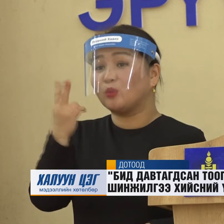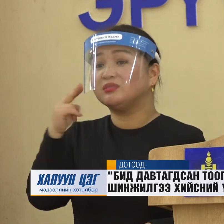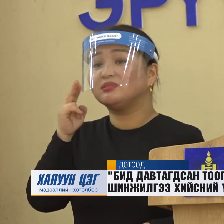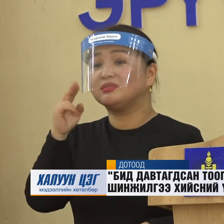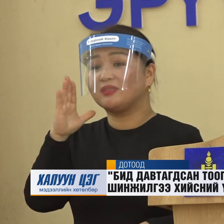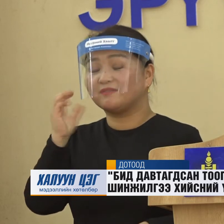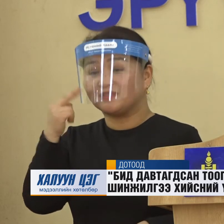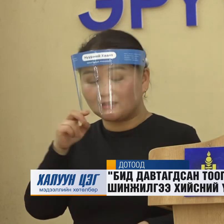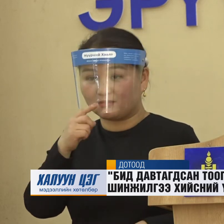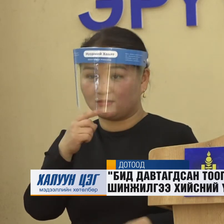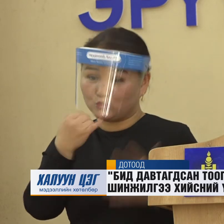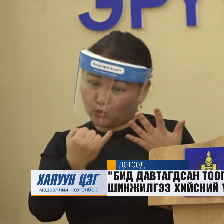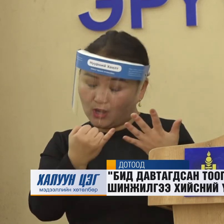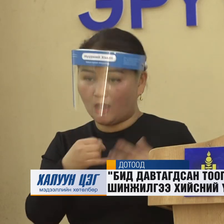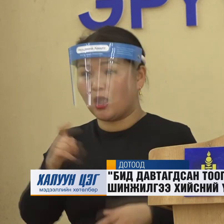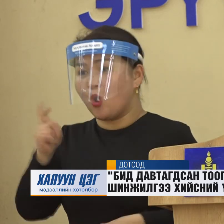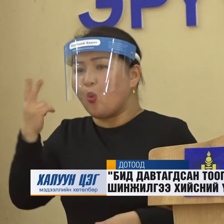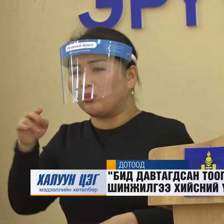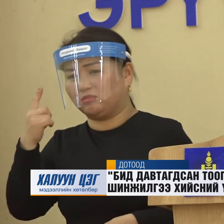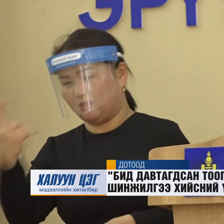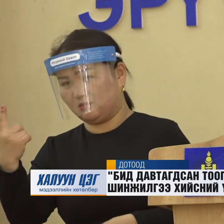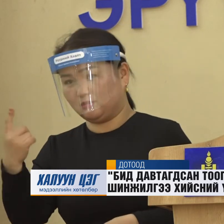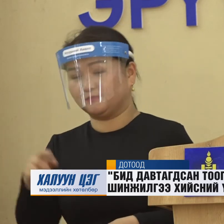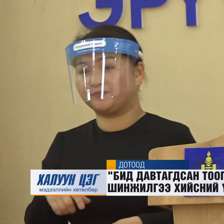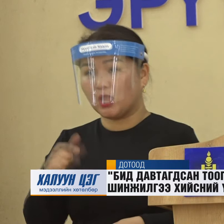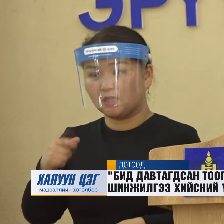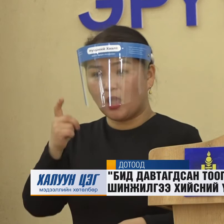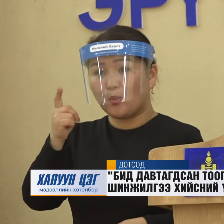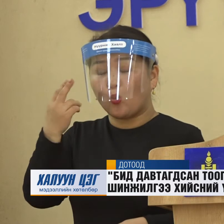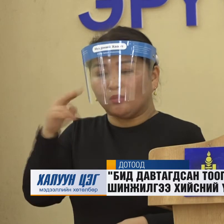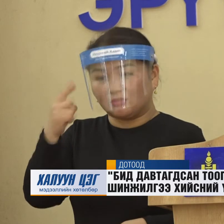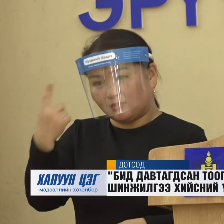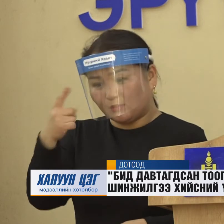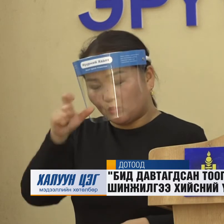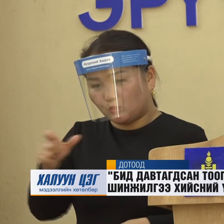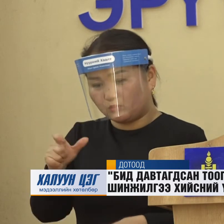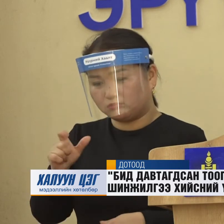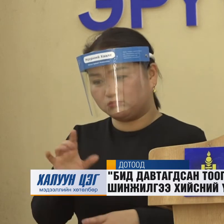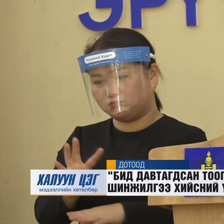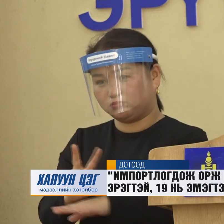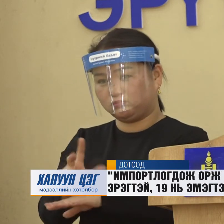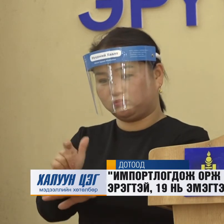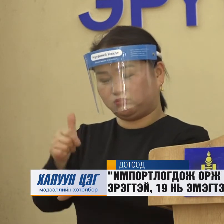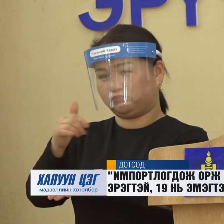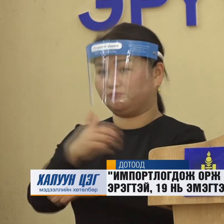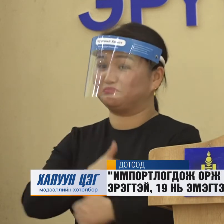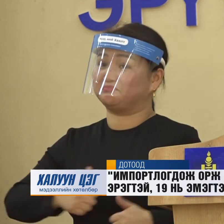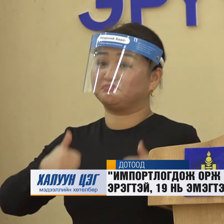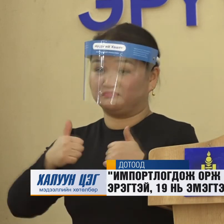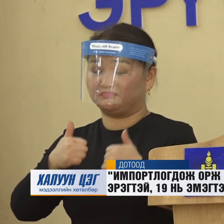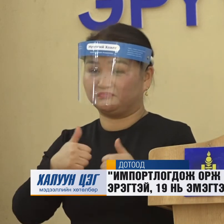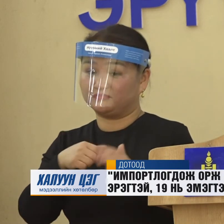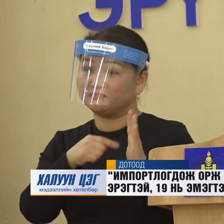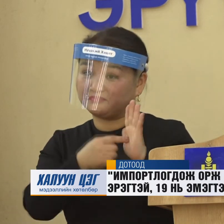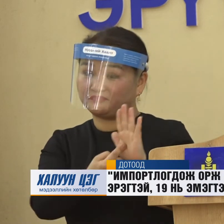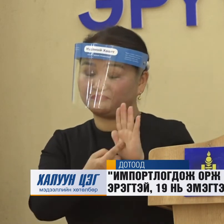6 хүн, за хүнд явцтай 1 хүн, маш хүнд явцтай 1 хүн бодвол эмчилж эдгэрүүлсэн ийм одоо үйлчлэлтэй байна. За тэгэхээр